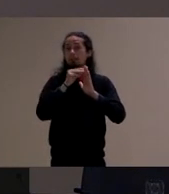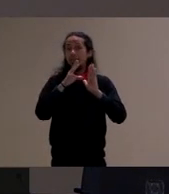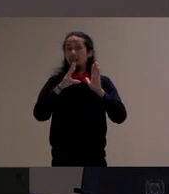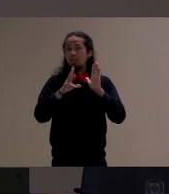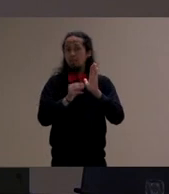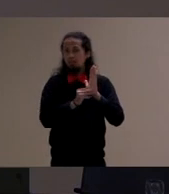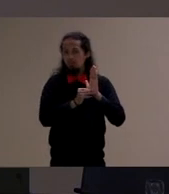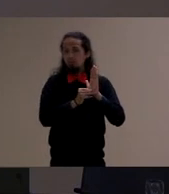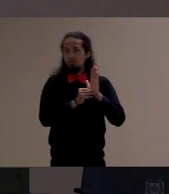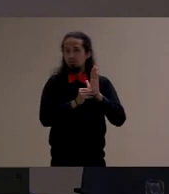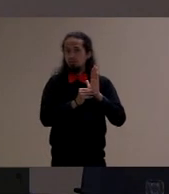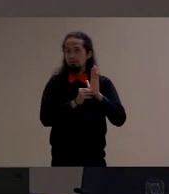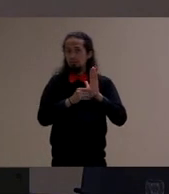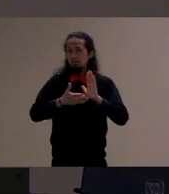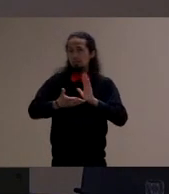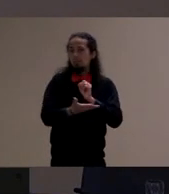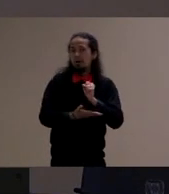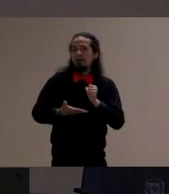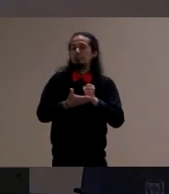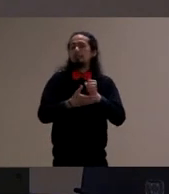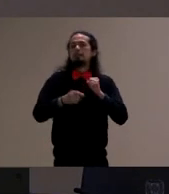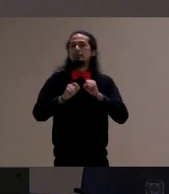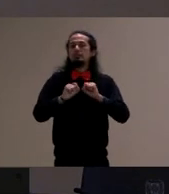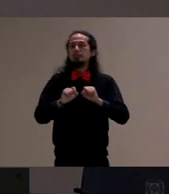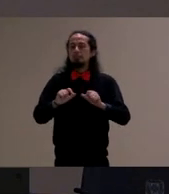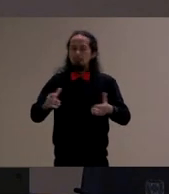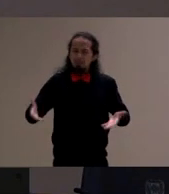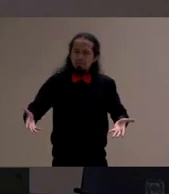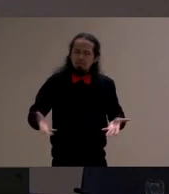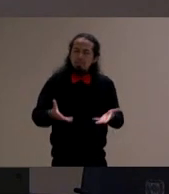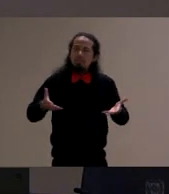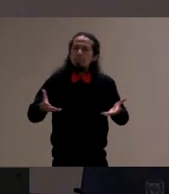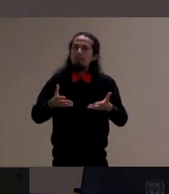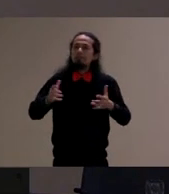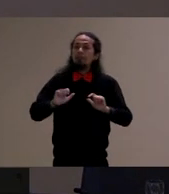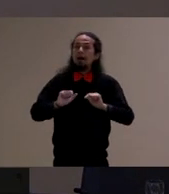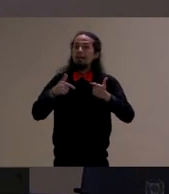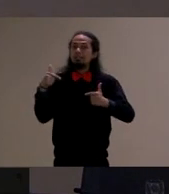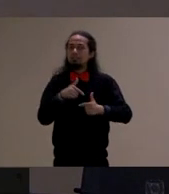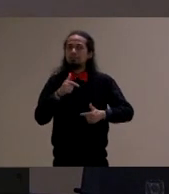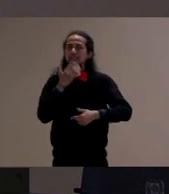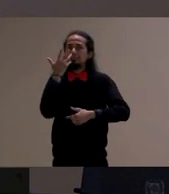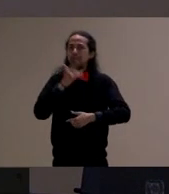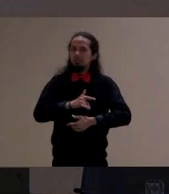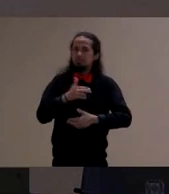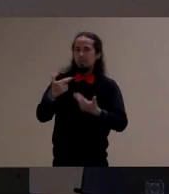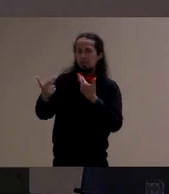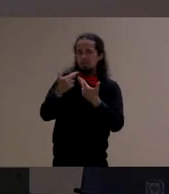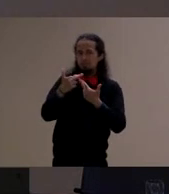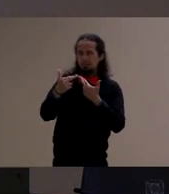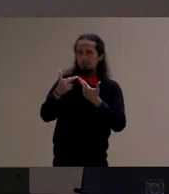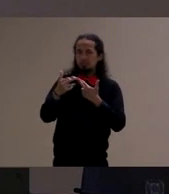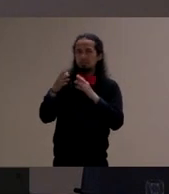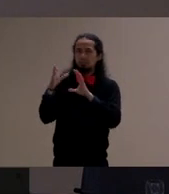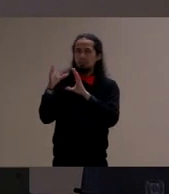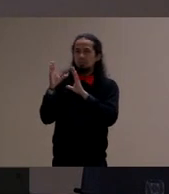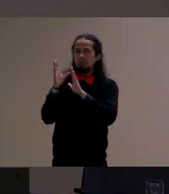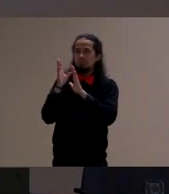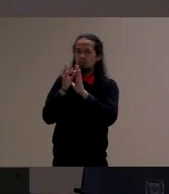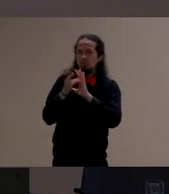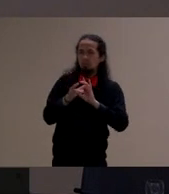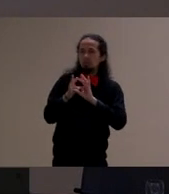na intensificação das ações das Crianças relativas aos contextos sociais e naturais